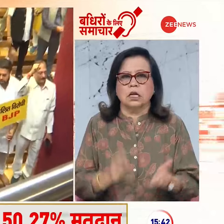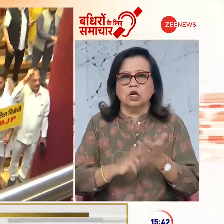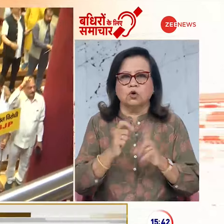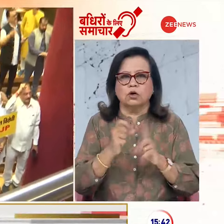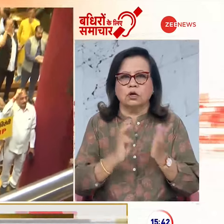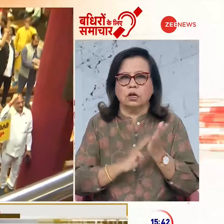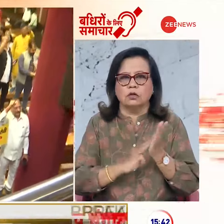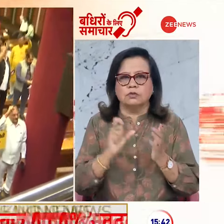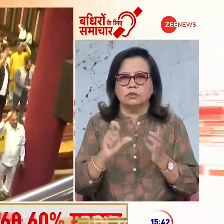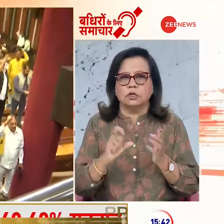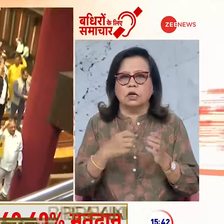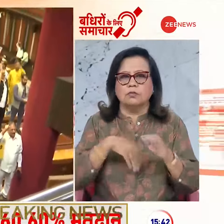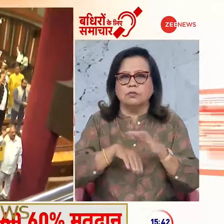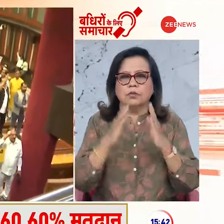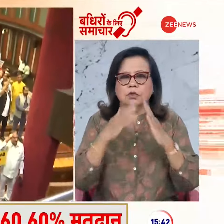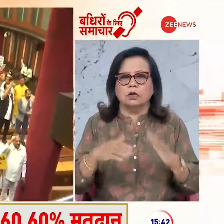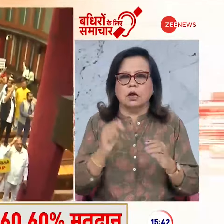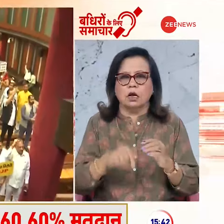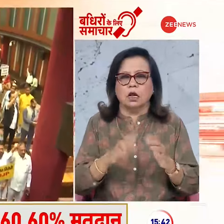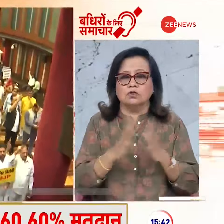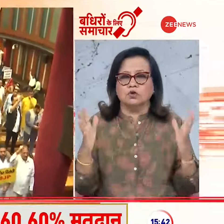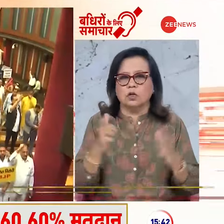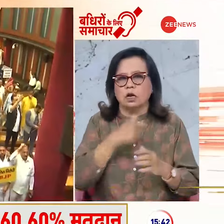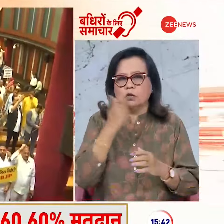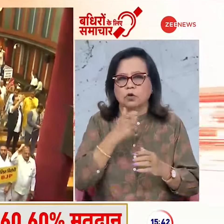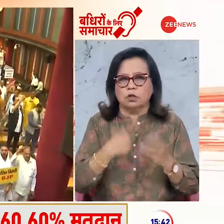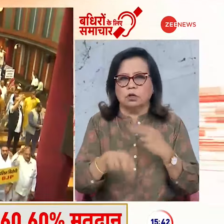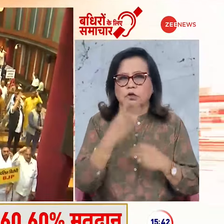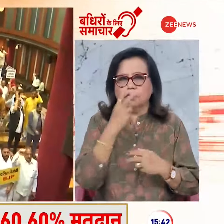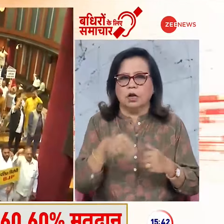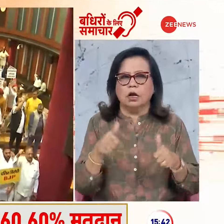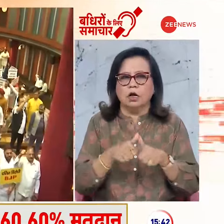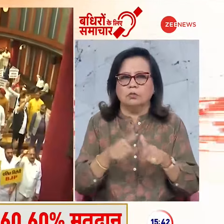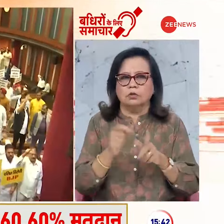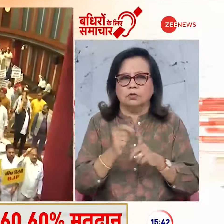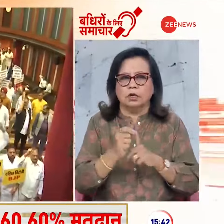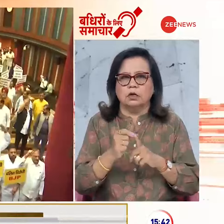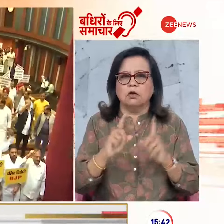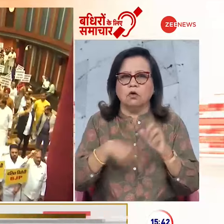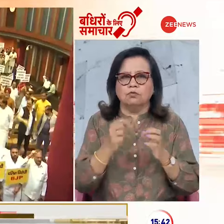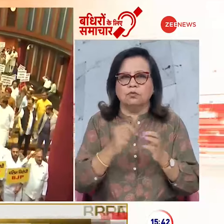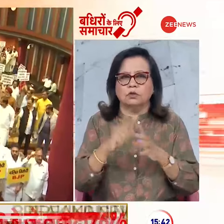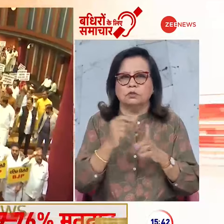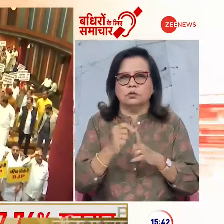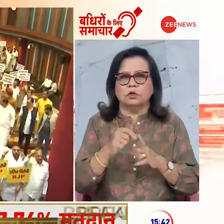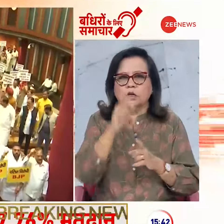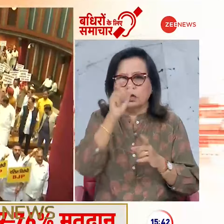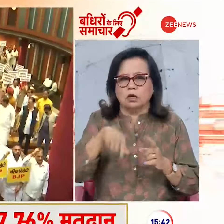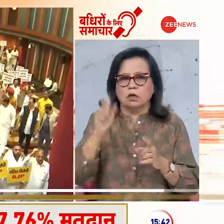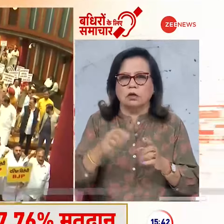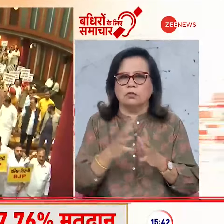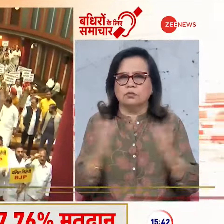दिल्ली नगर निगम सदन के भीतर आज जोरदार हंगामा देखने को मिला। आम आदमी पार्टी और भारतीय जनता